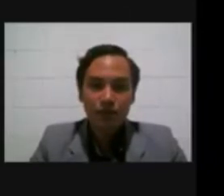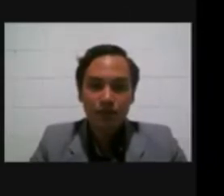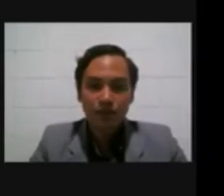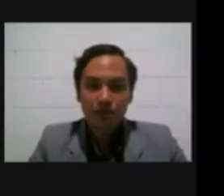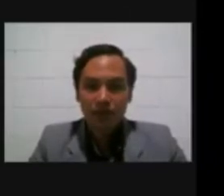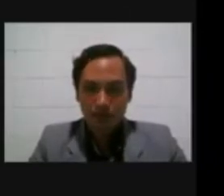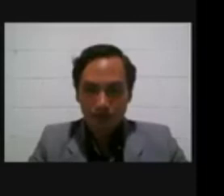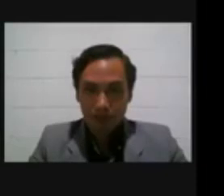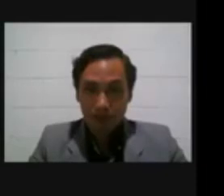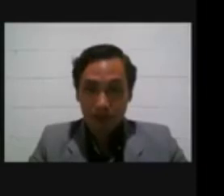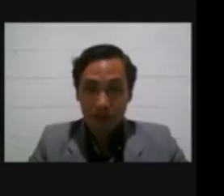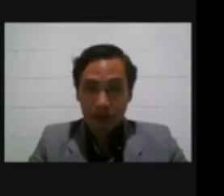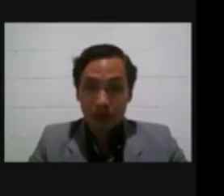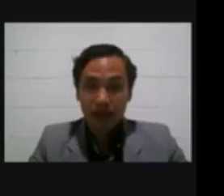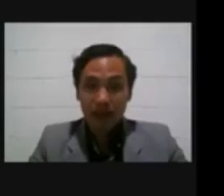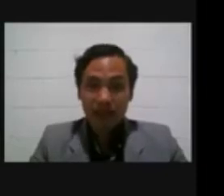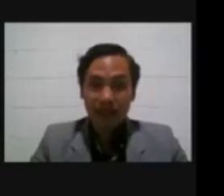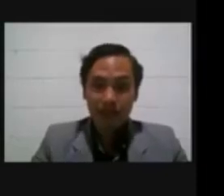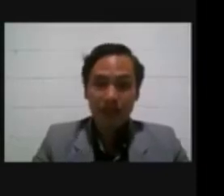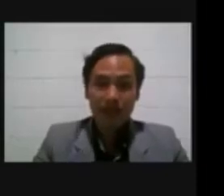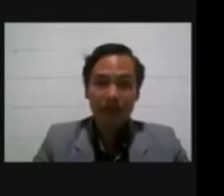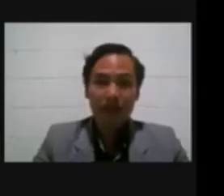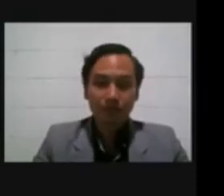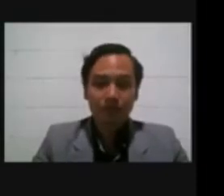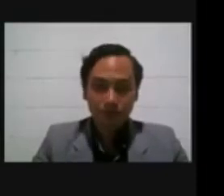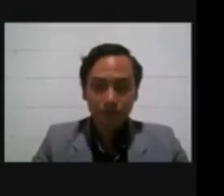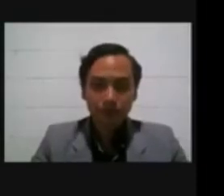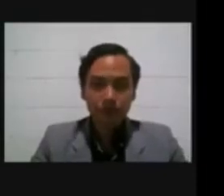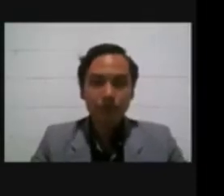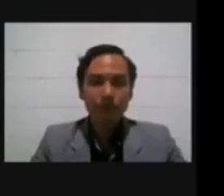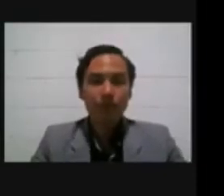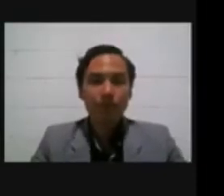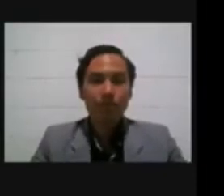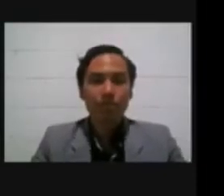mudo, persona con discapacidad auditiva.